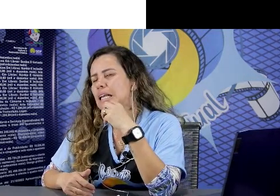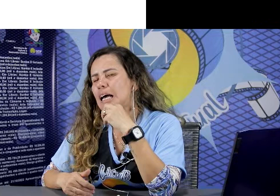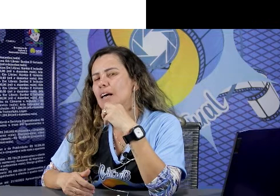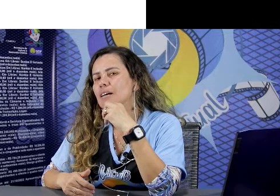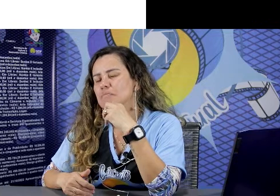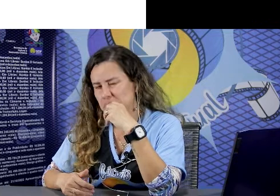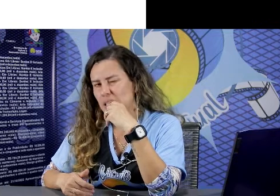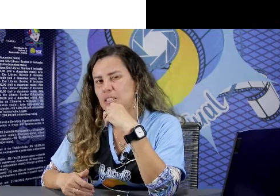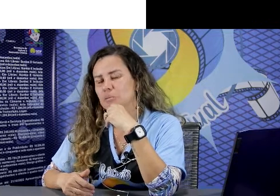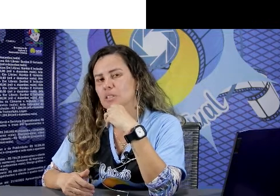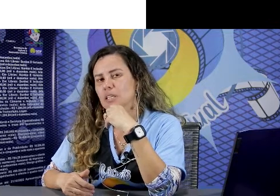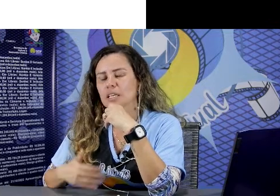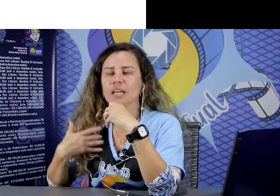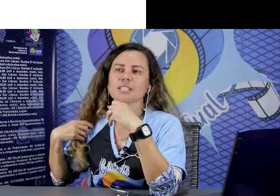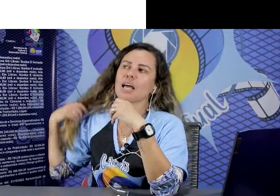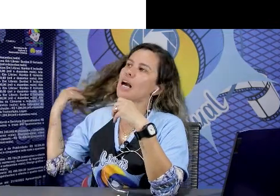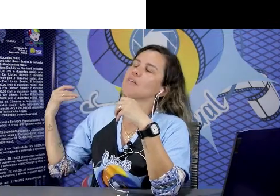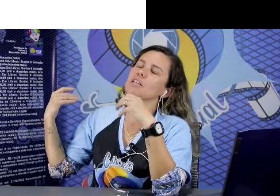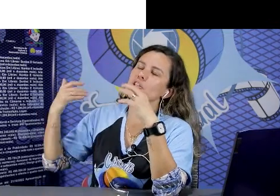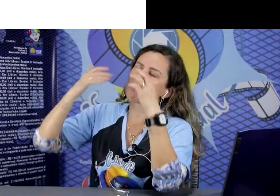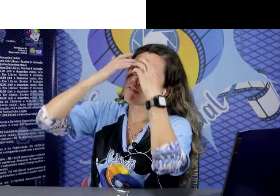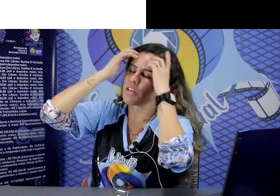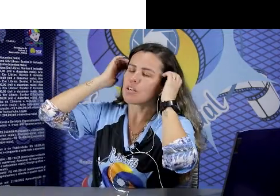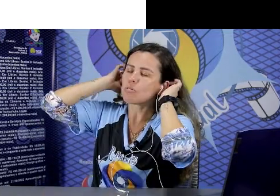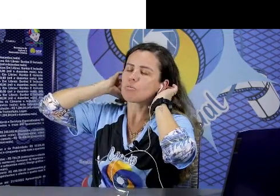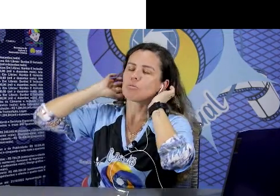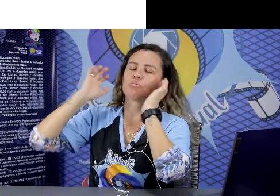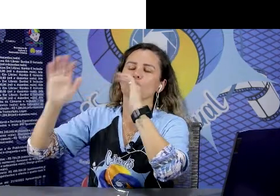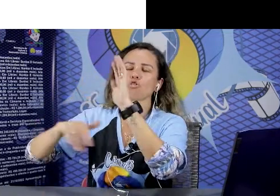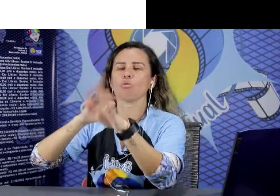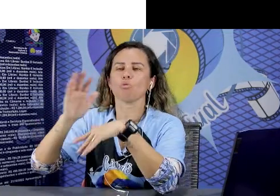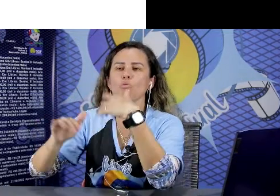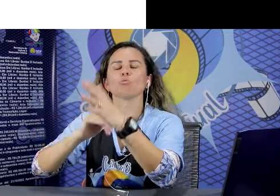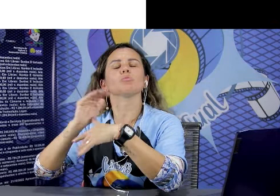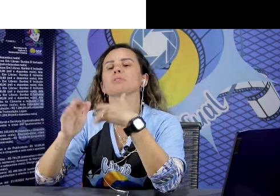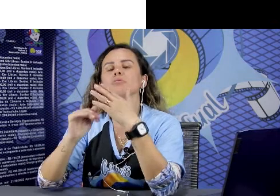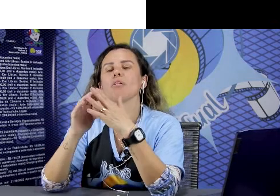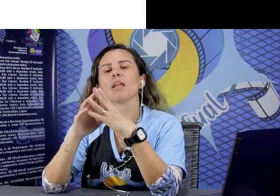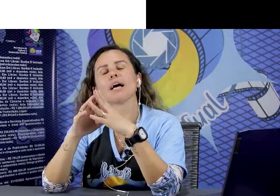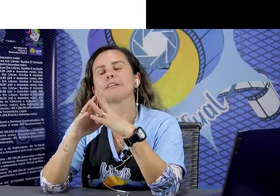Será mesmo que as lives que a gente vê do show, do pessoal lá,